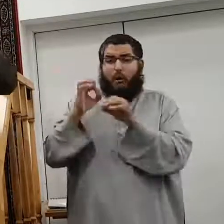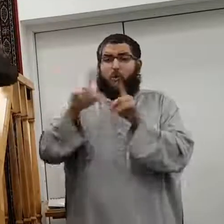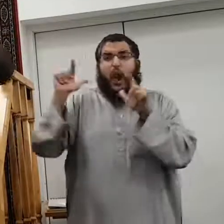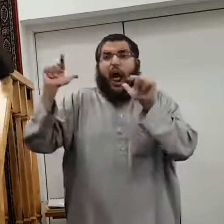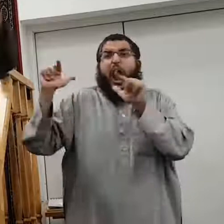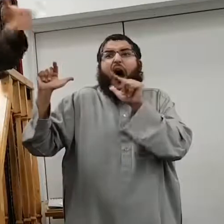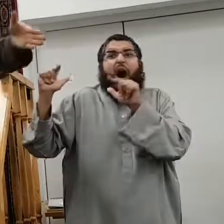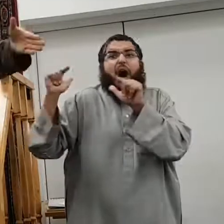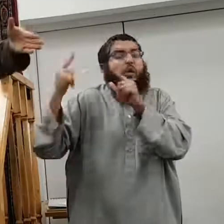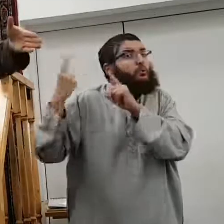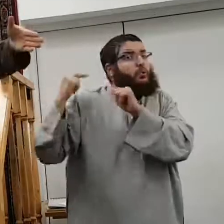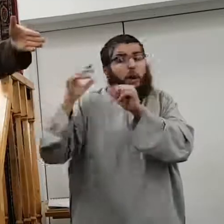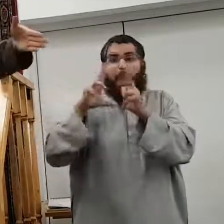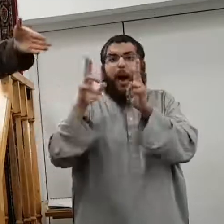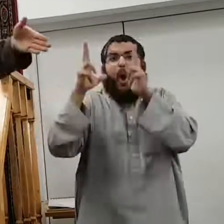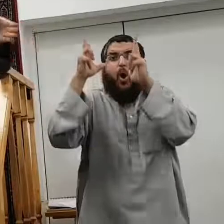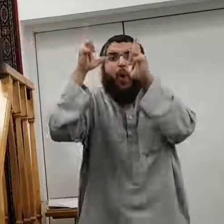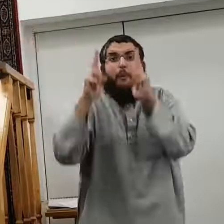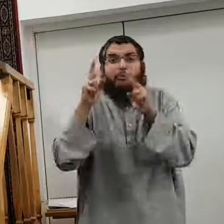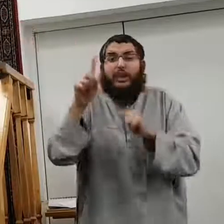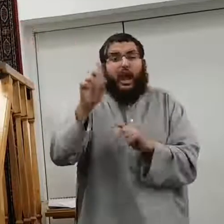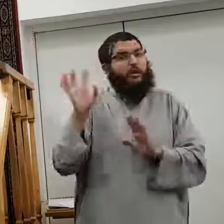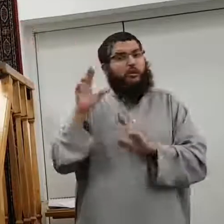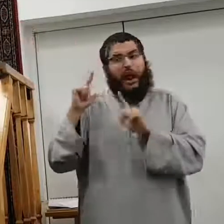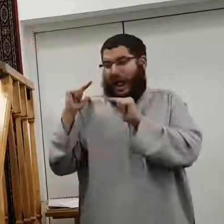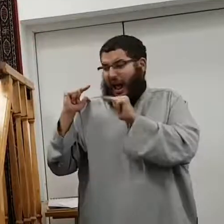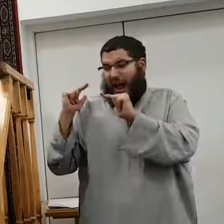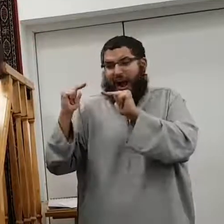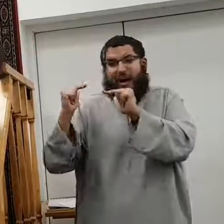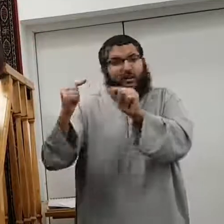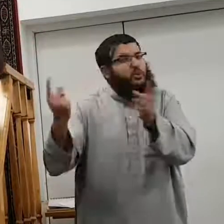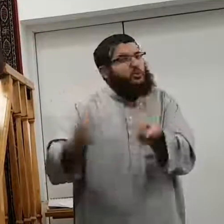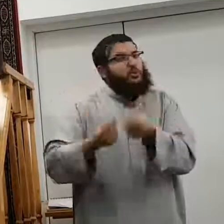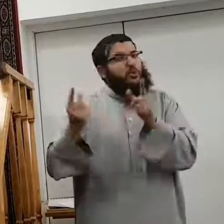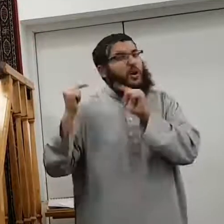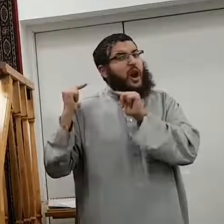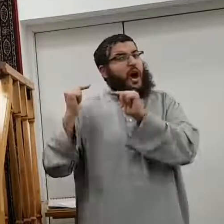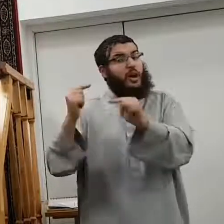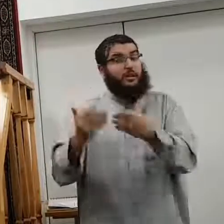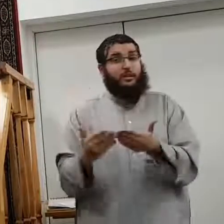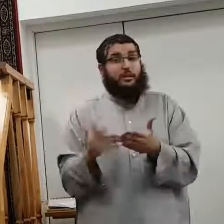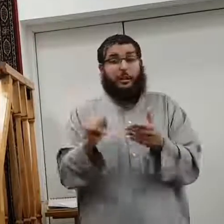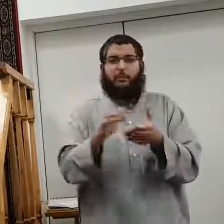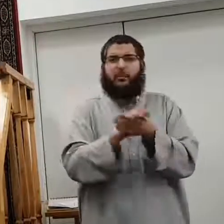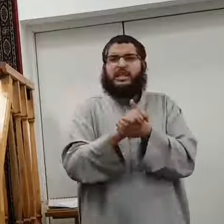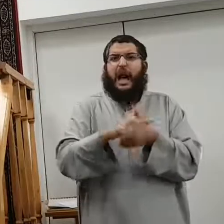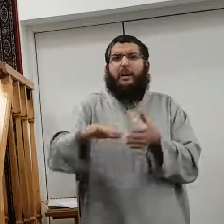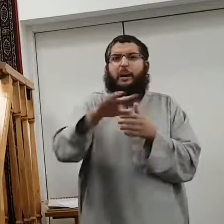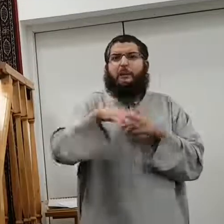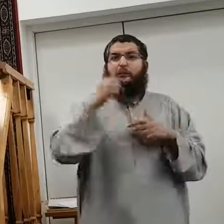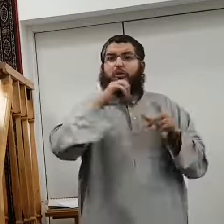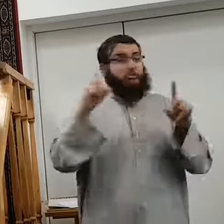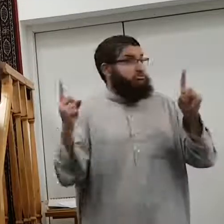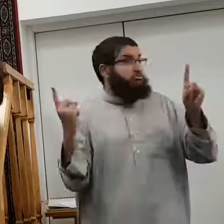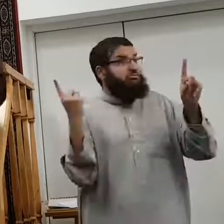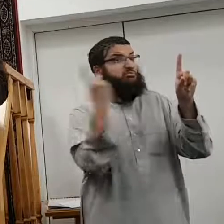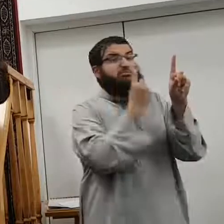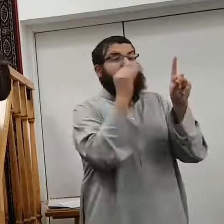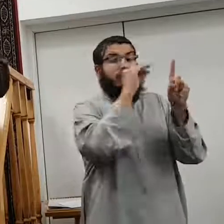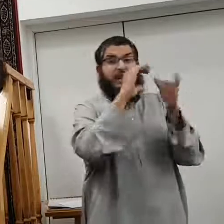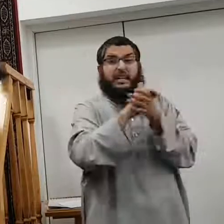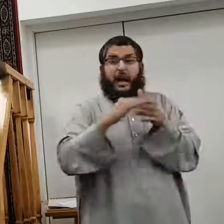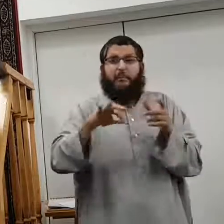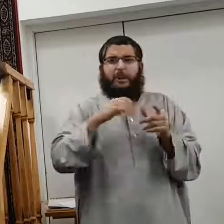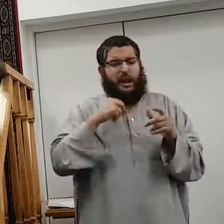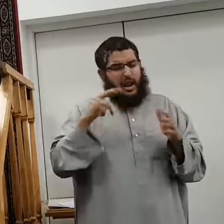Et il n'a pas de commencement dans le temps. Et d'ailleurs, le prophète, dans un hadith rapporté par un musulman, des compagnons sont venus le voir, ils lui ont dit, Ya Rasulallah,